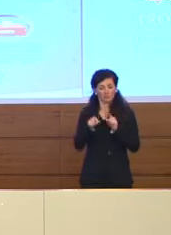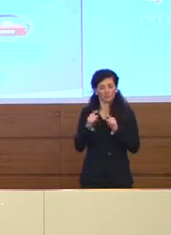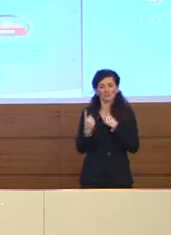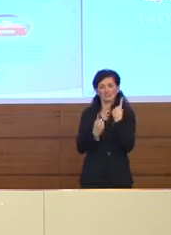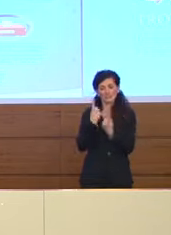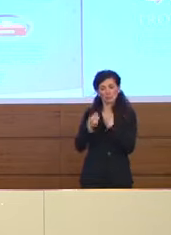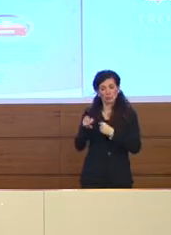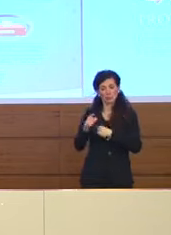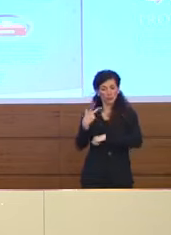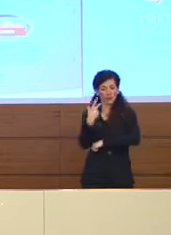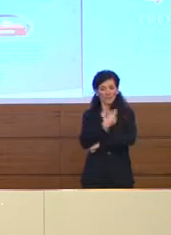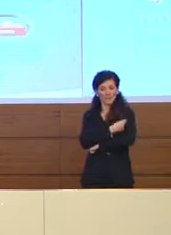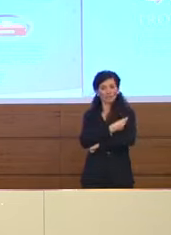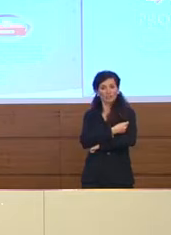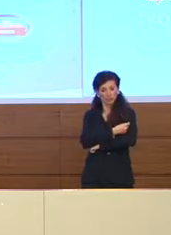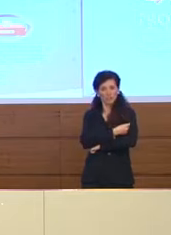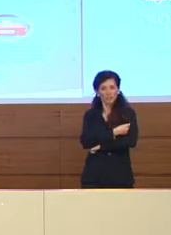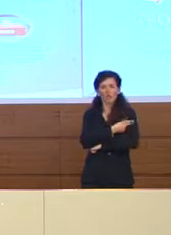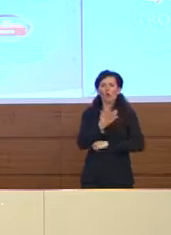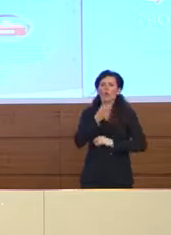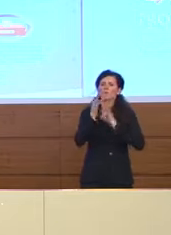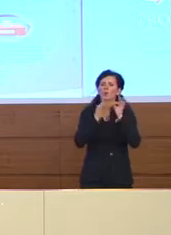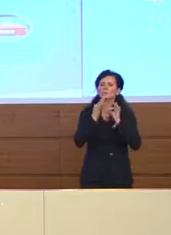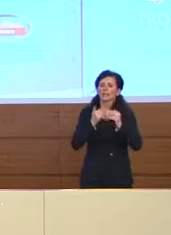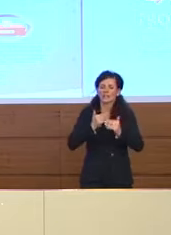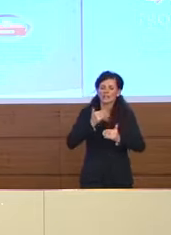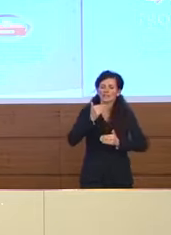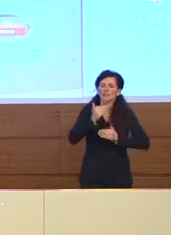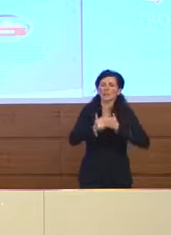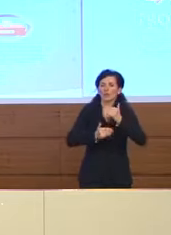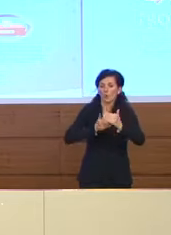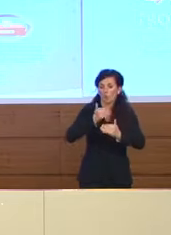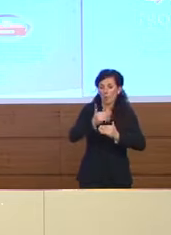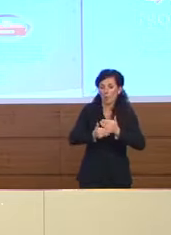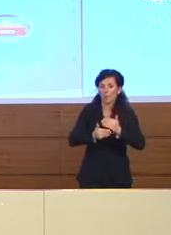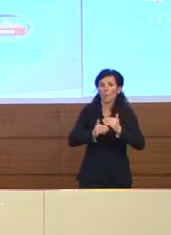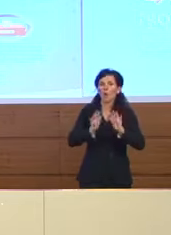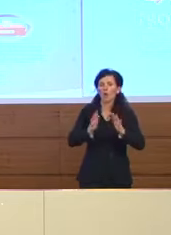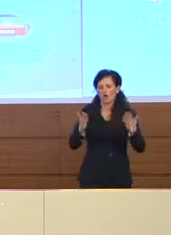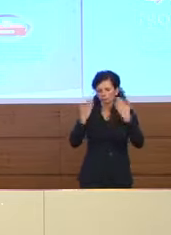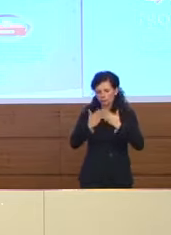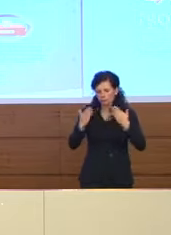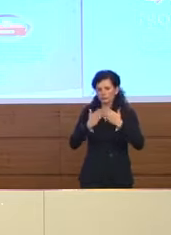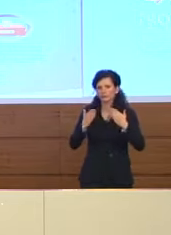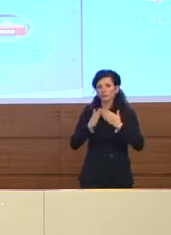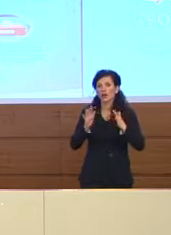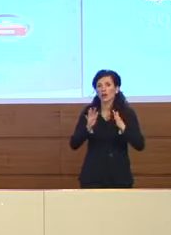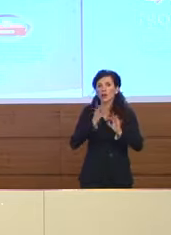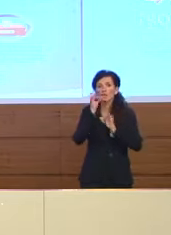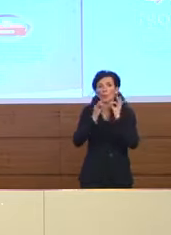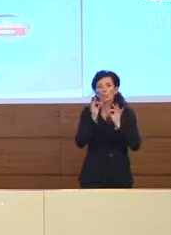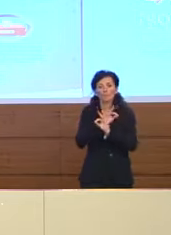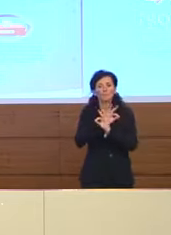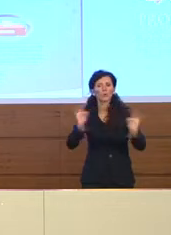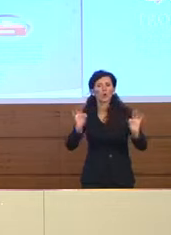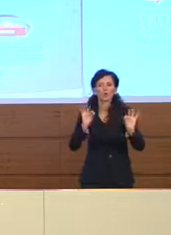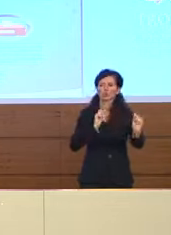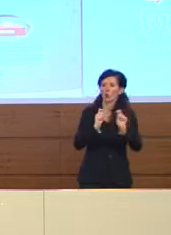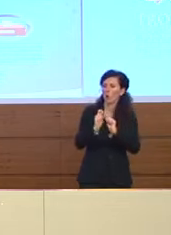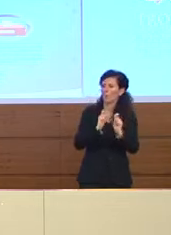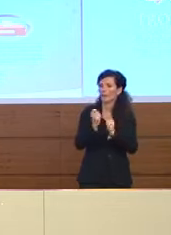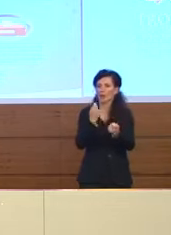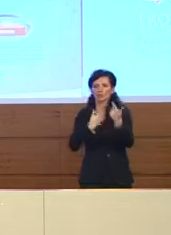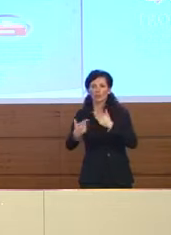fase avanzata di sviluppo non vuol dire affatto imminenza di commercializzazione